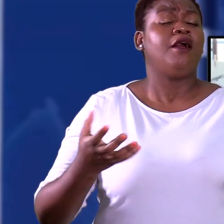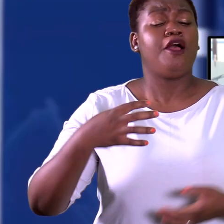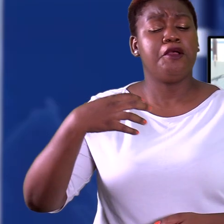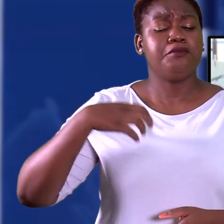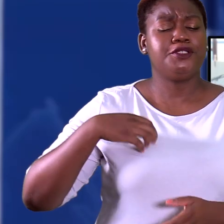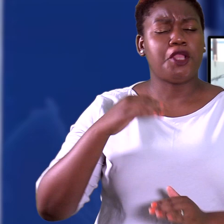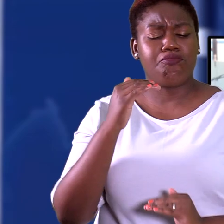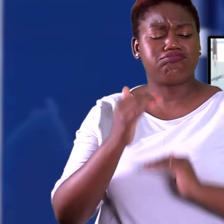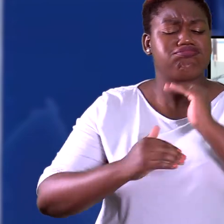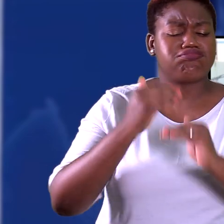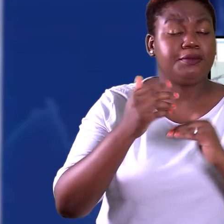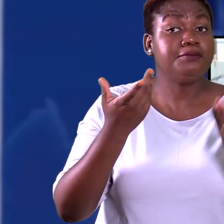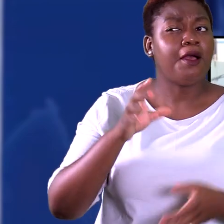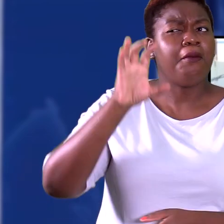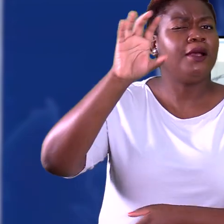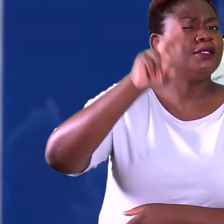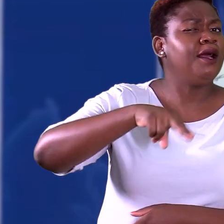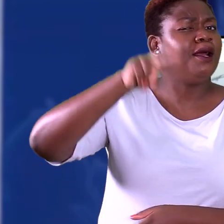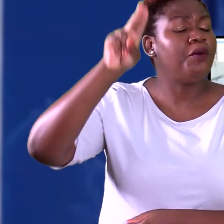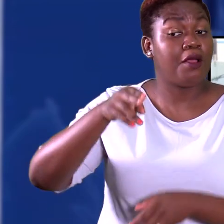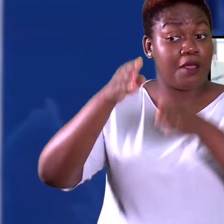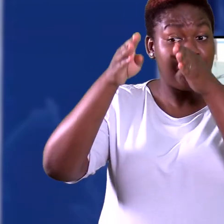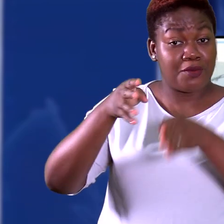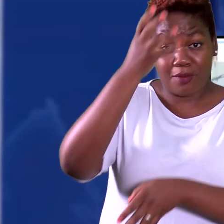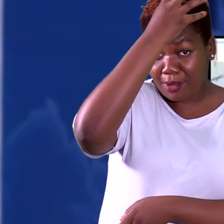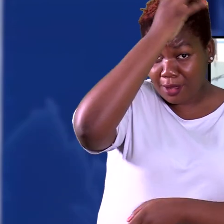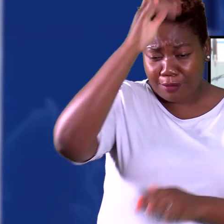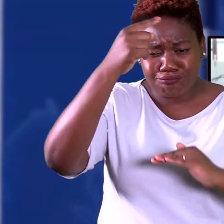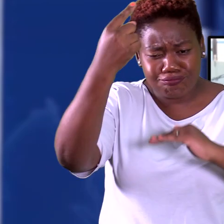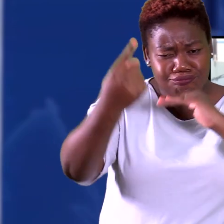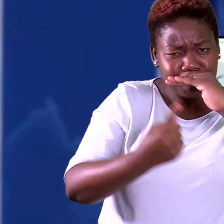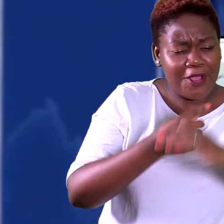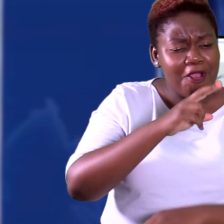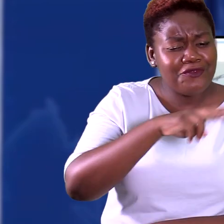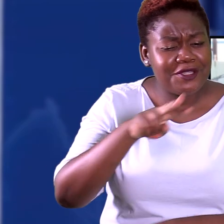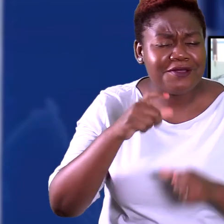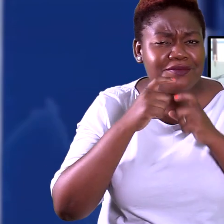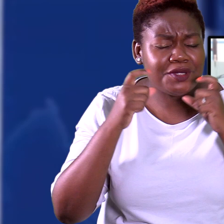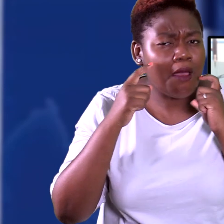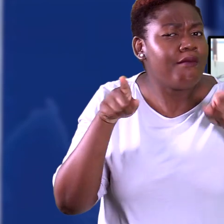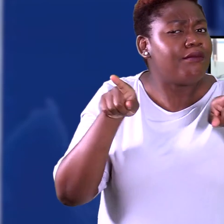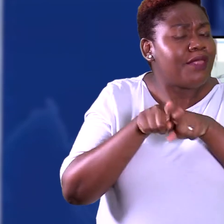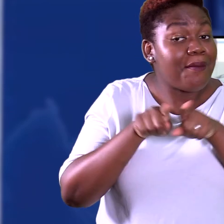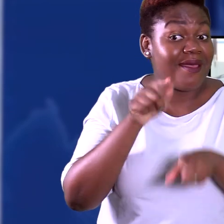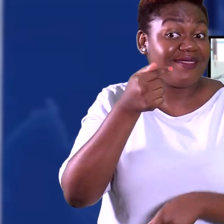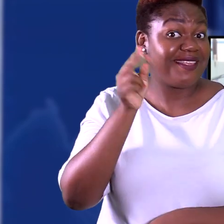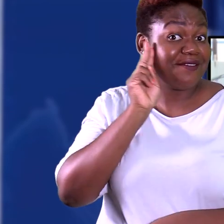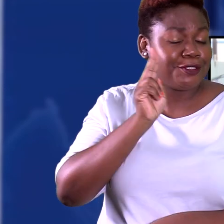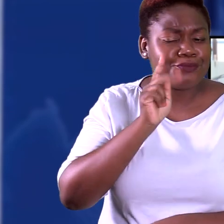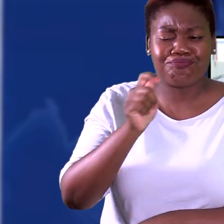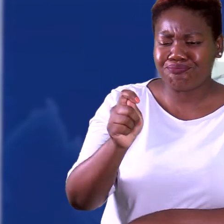Ainda no contexto da visita do príncipe da Noruega a Moçambique, a TV Surdo entrevistou o ministro do